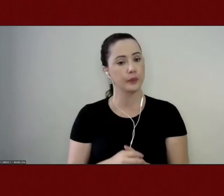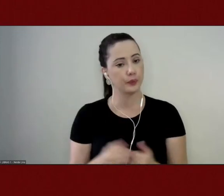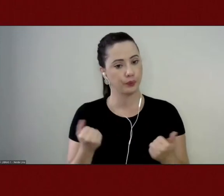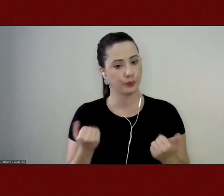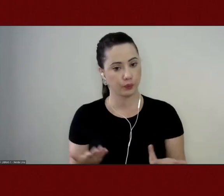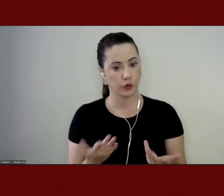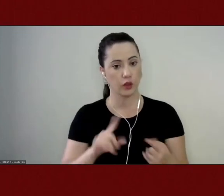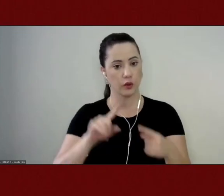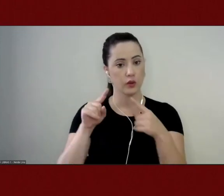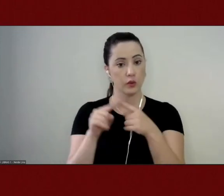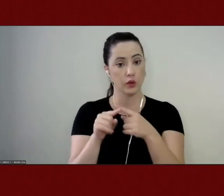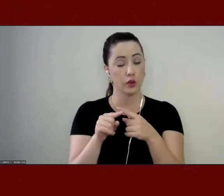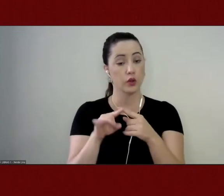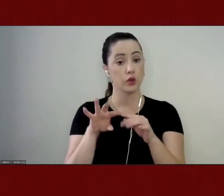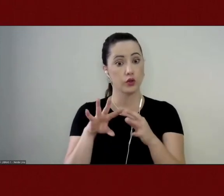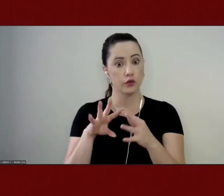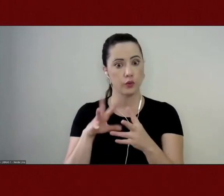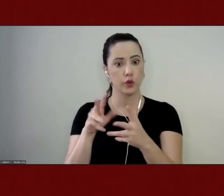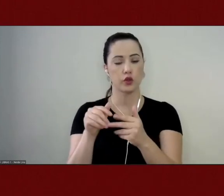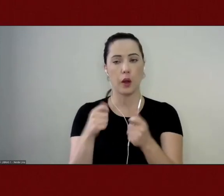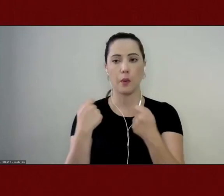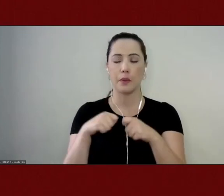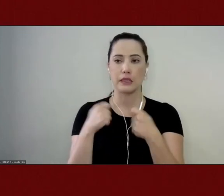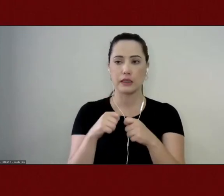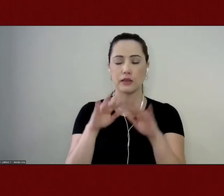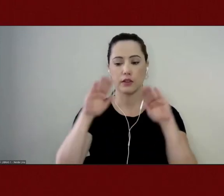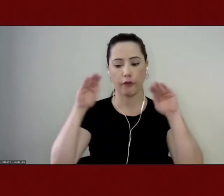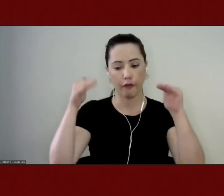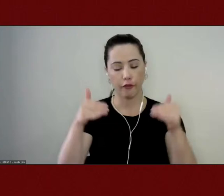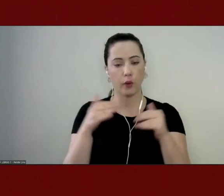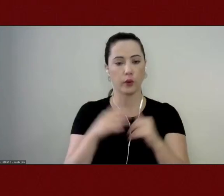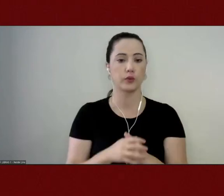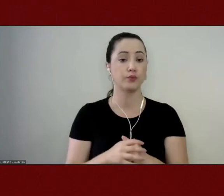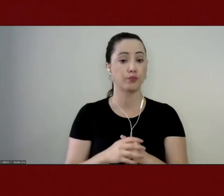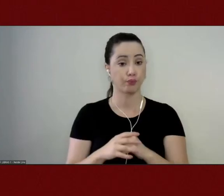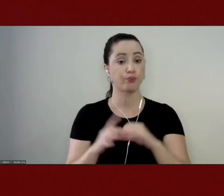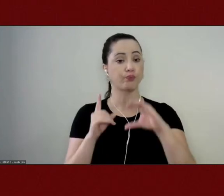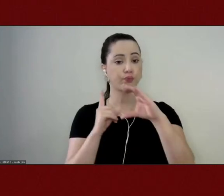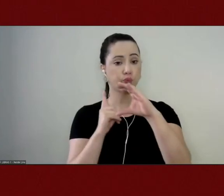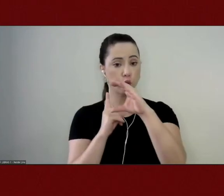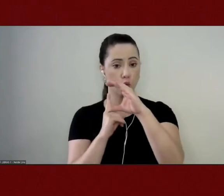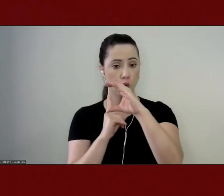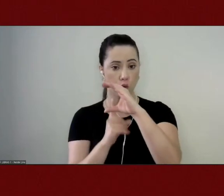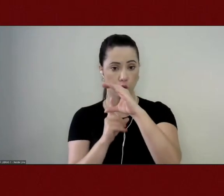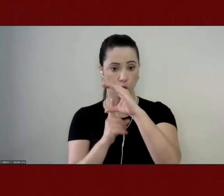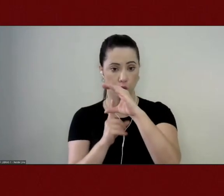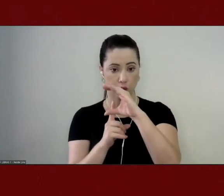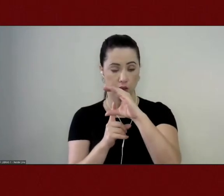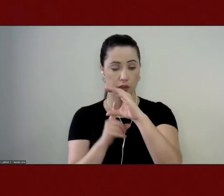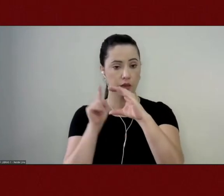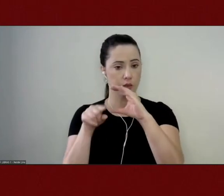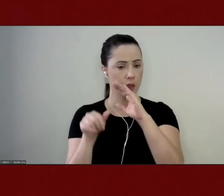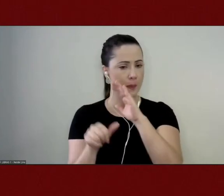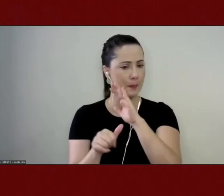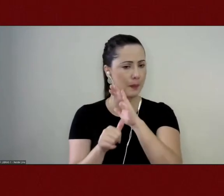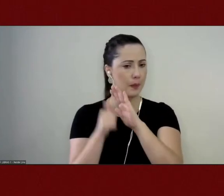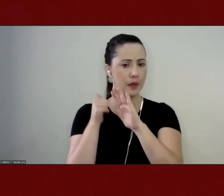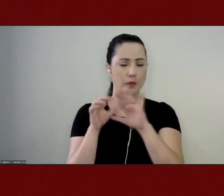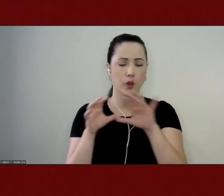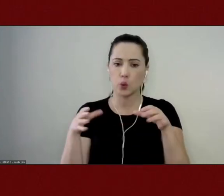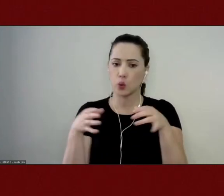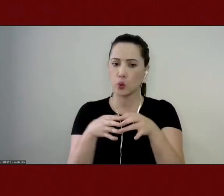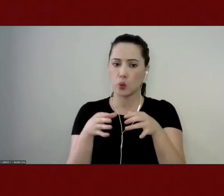global precisa ser evocada. O comunismo, como nos lembrou Silvio Pons, constitui a primeira rede